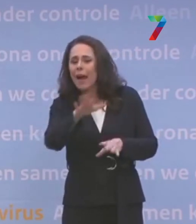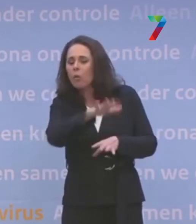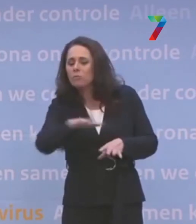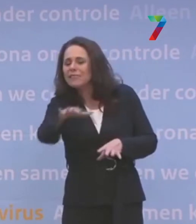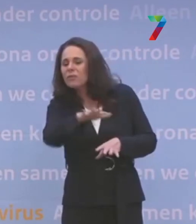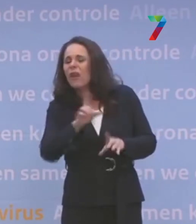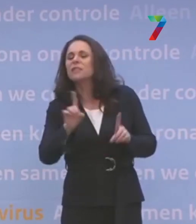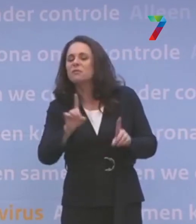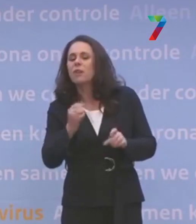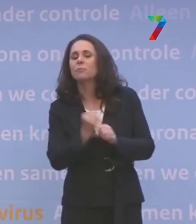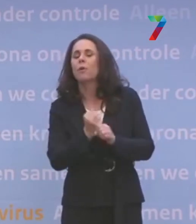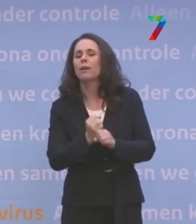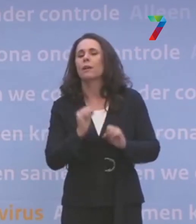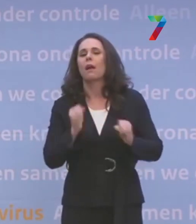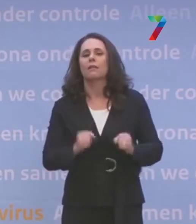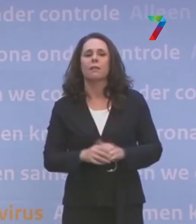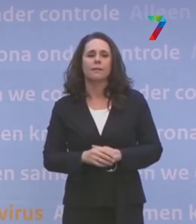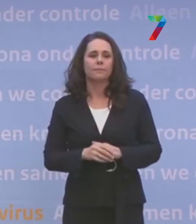is. Telegraaf.